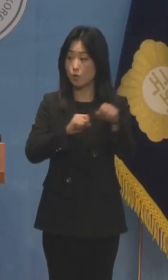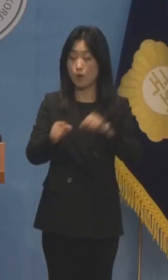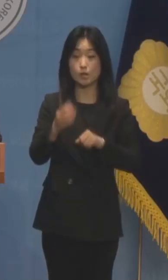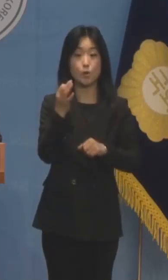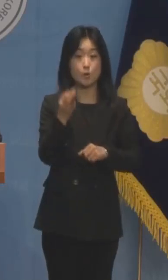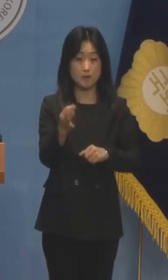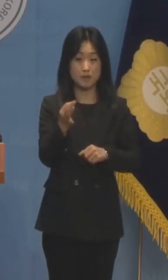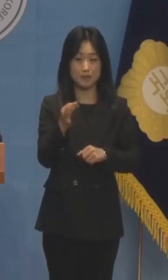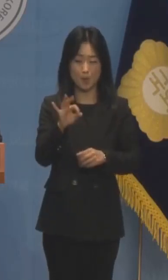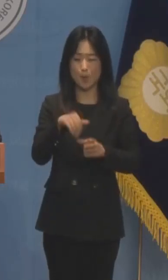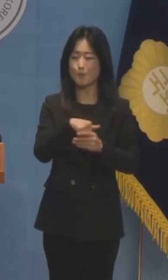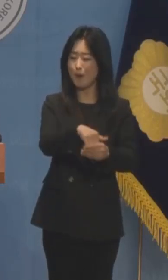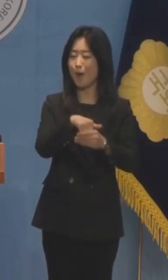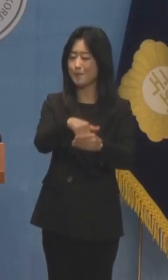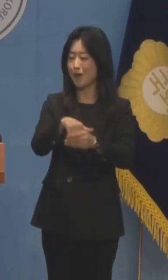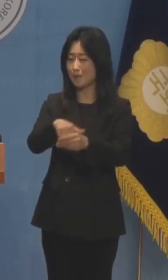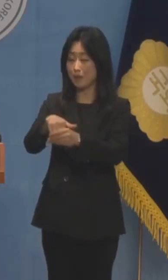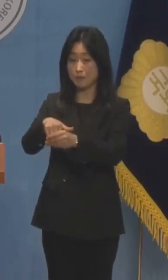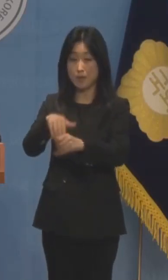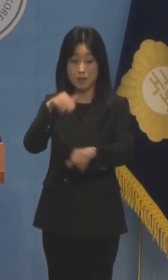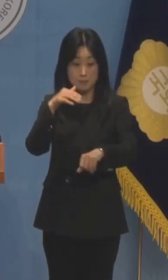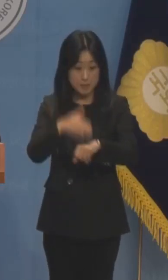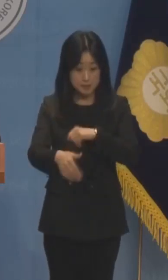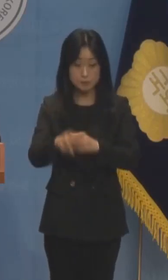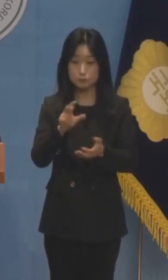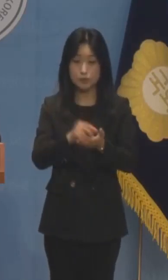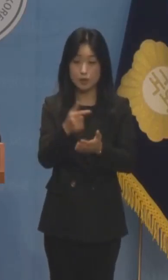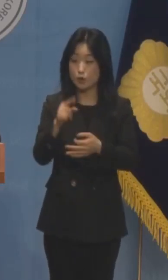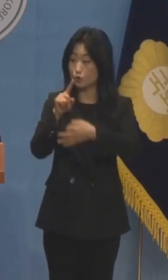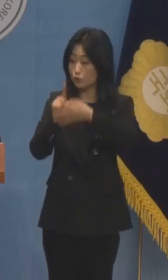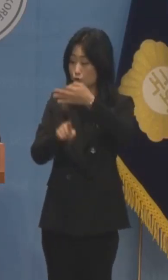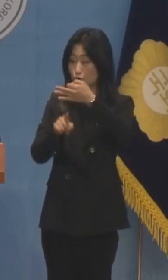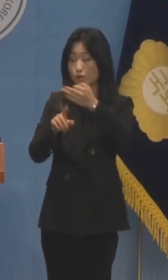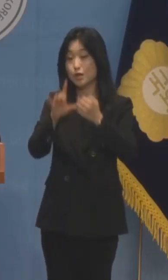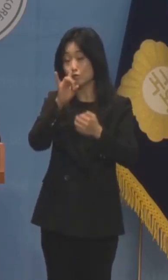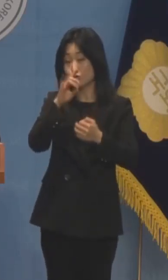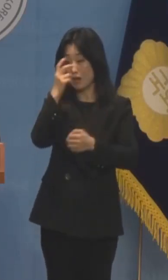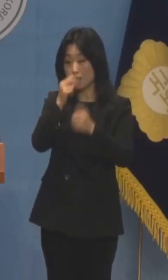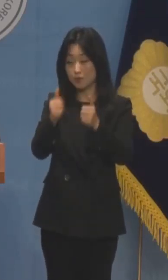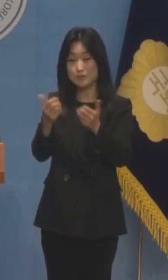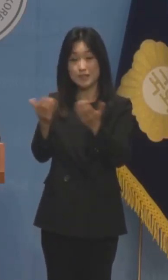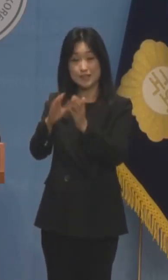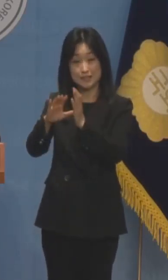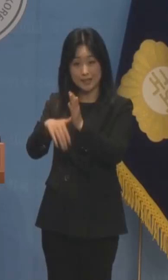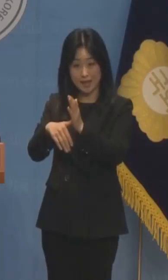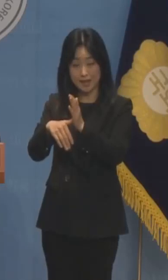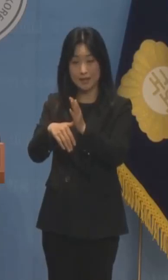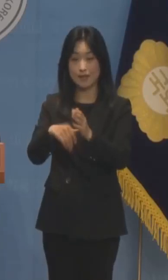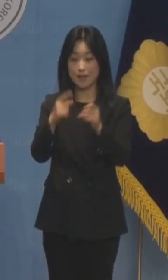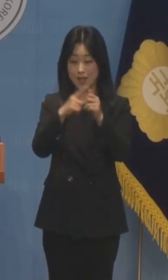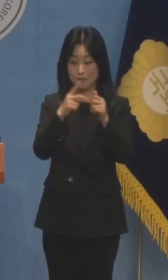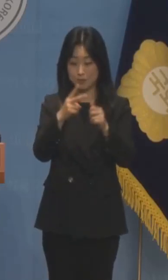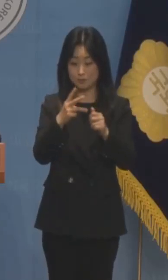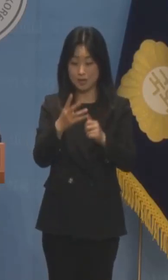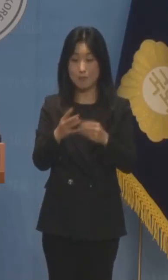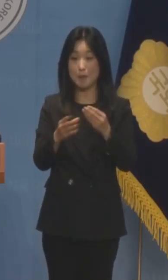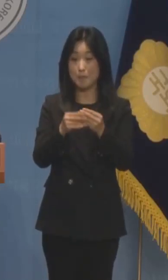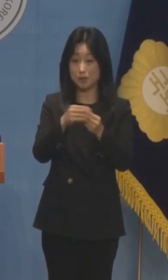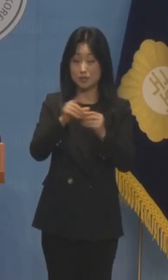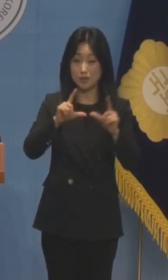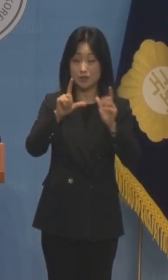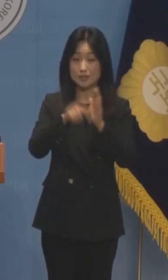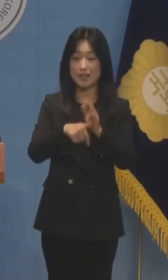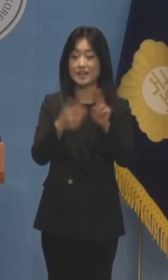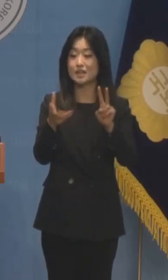특수활동비를 금일봉으로 지급한 의혹도 나타났습니다. 윤석열 서울중앙지검장의 경우 4번의 명절을 앞두고 2억 5천만